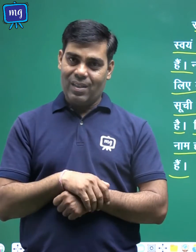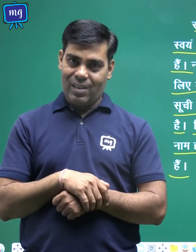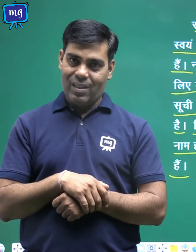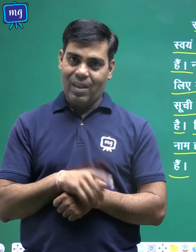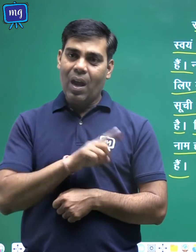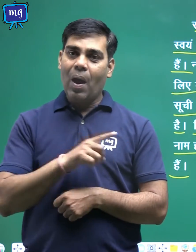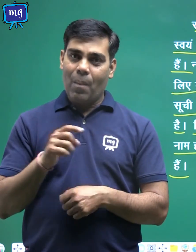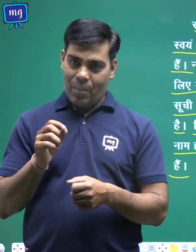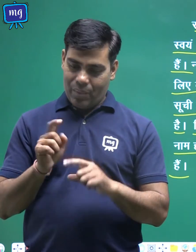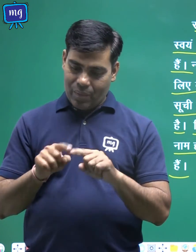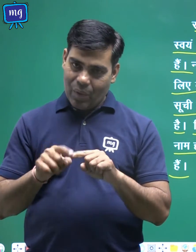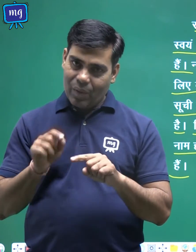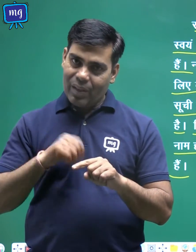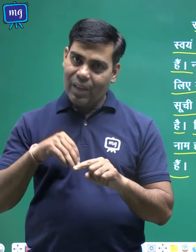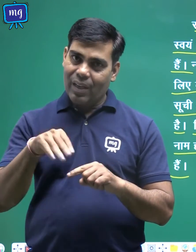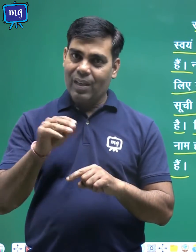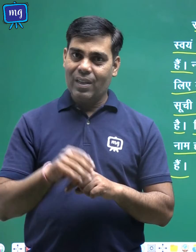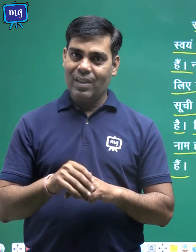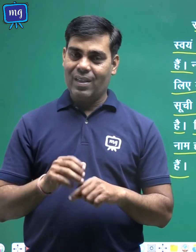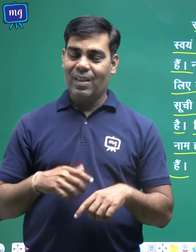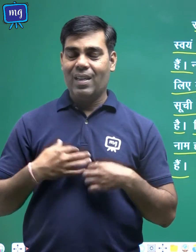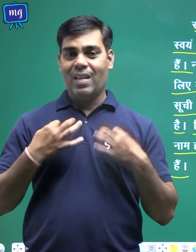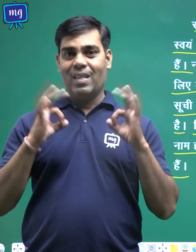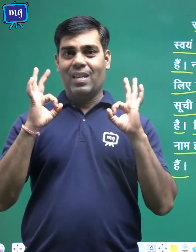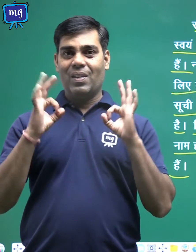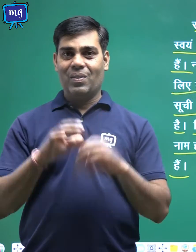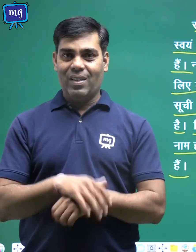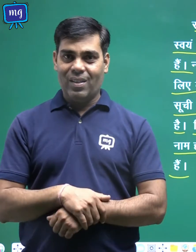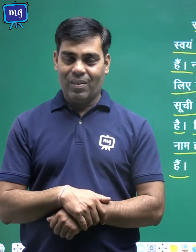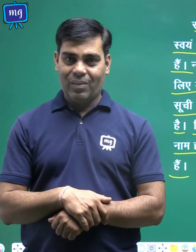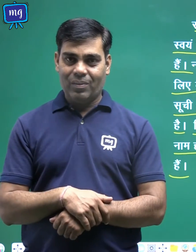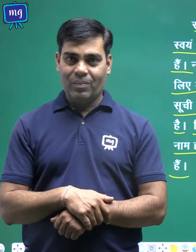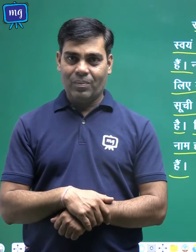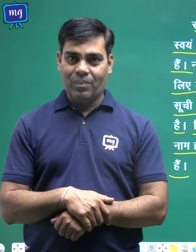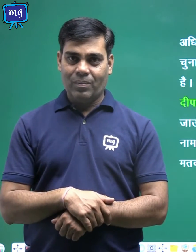वोट देने के लिए तैयार हो जाइए।